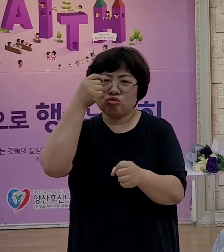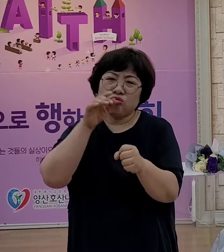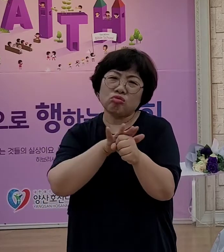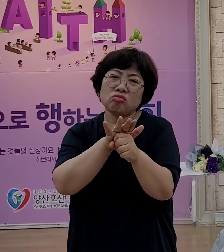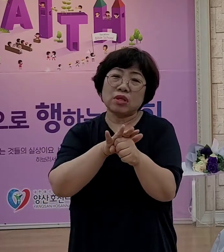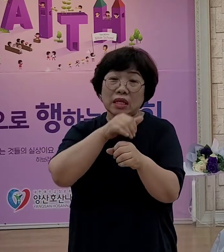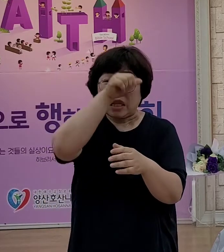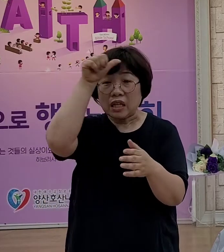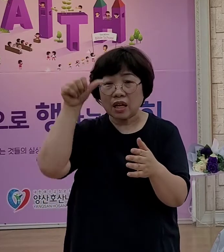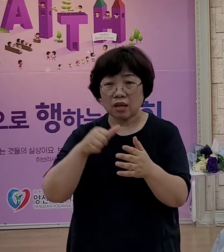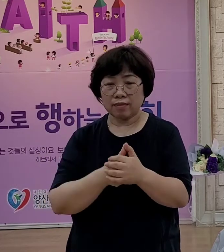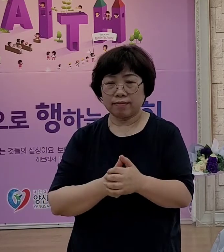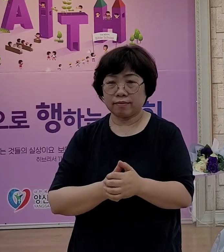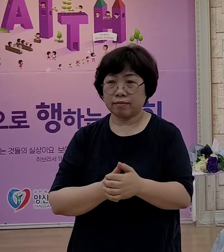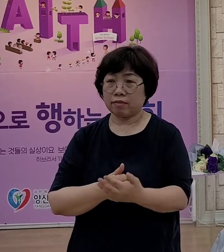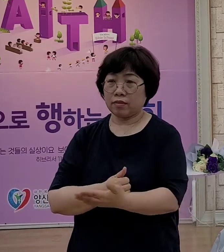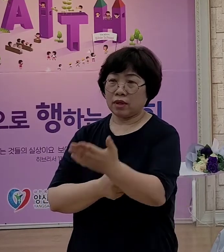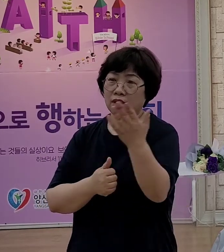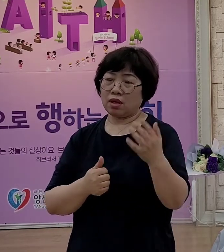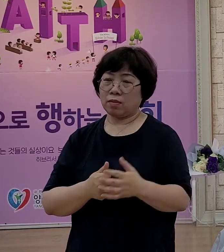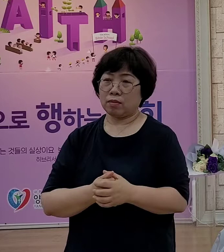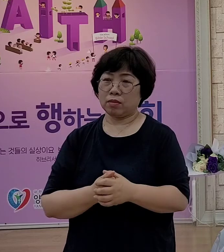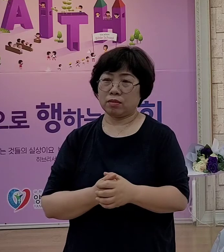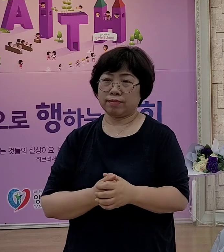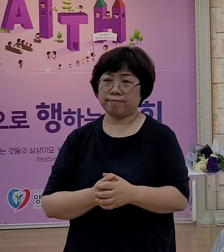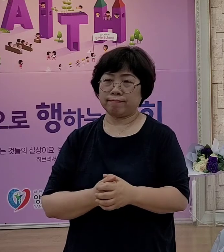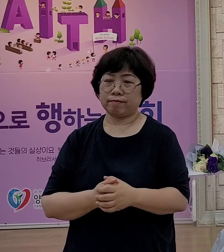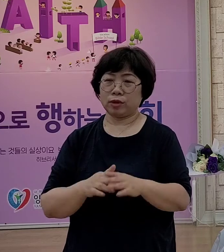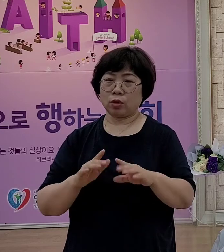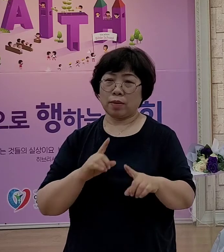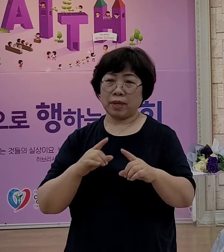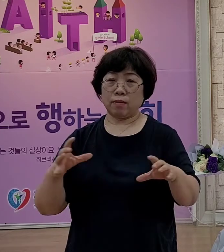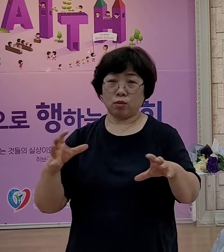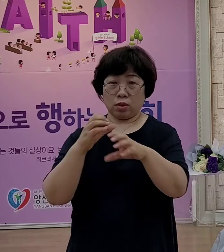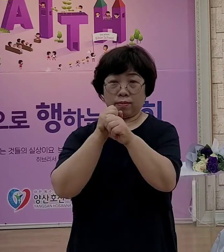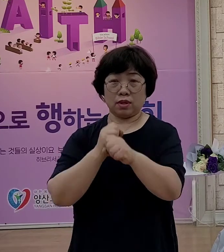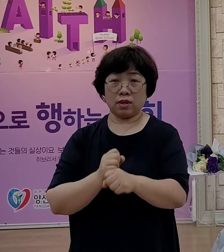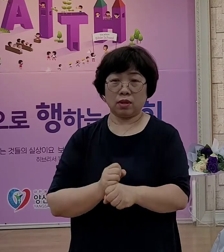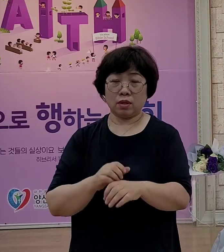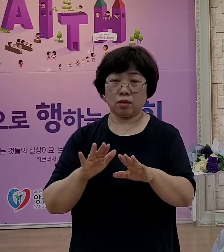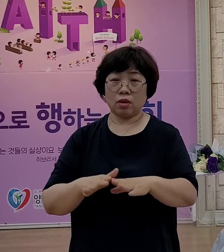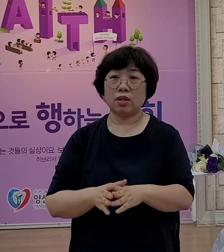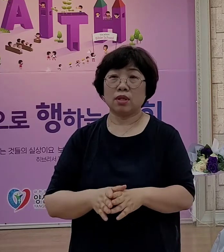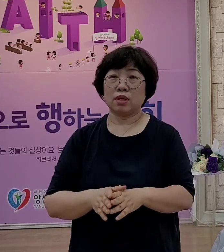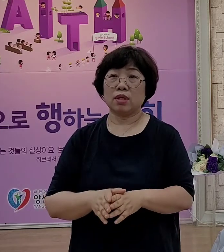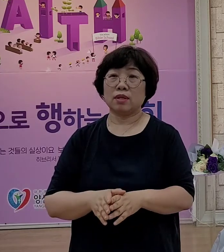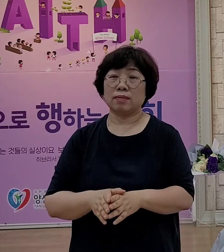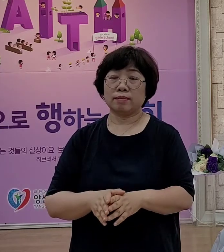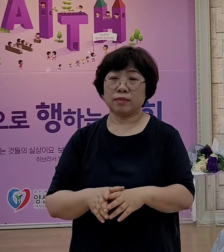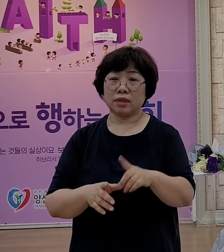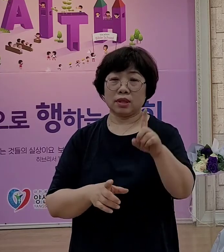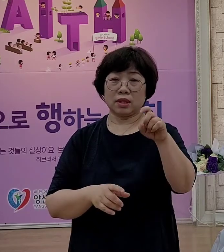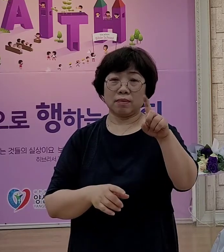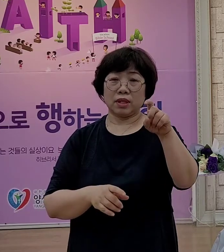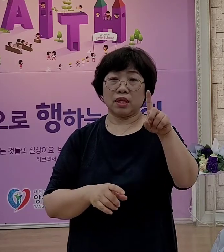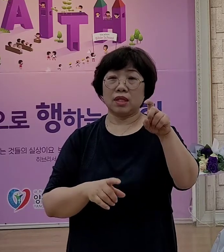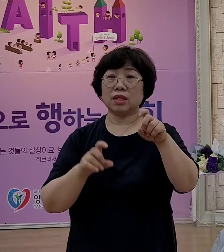인생. 여러분, 이제 말씀을 맺습니다. 오늘 11절, 12절을 한번 보십시오.